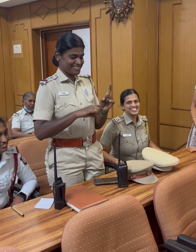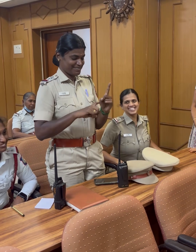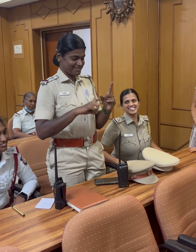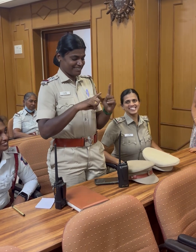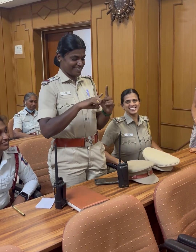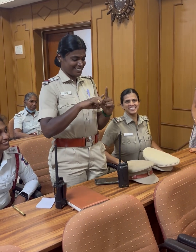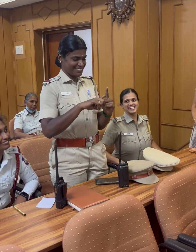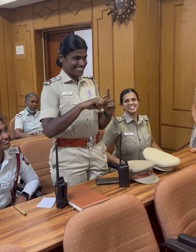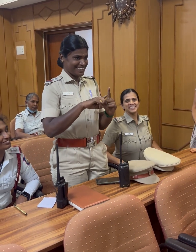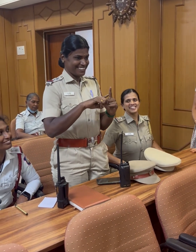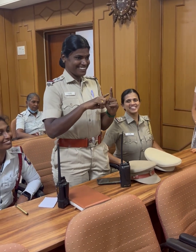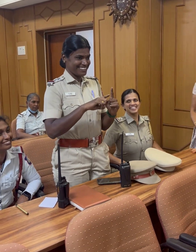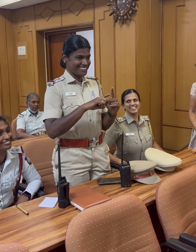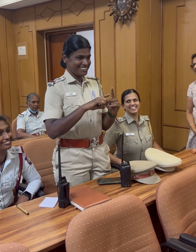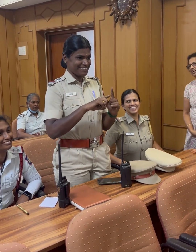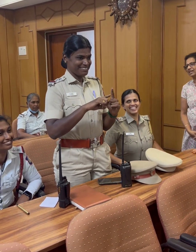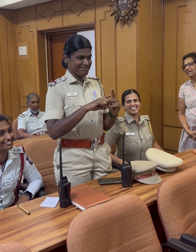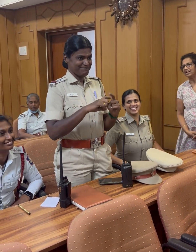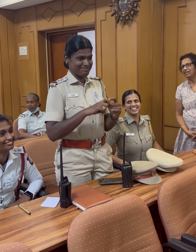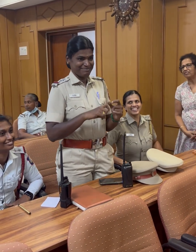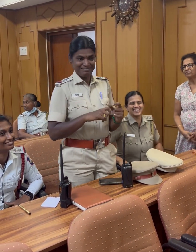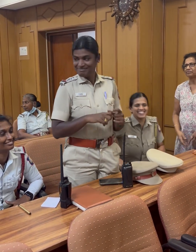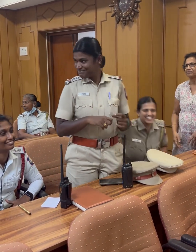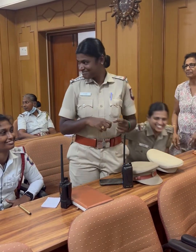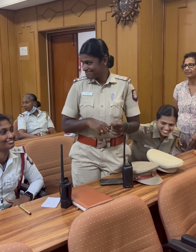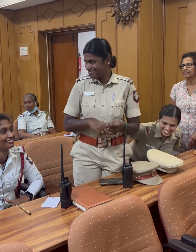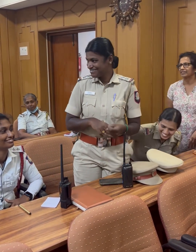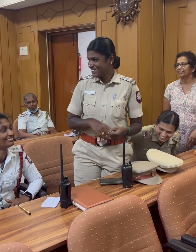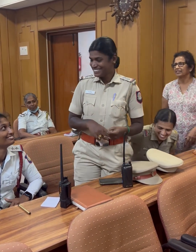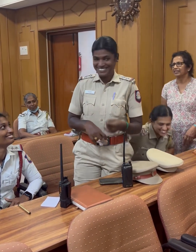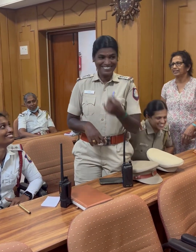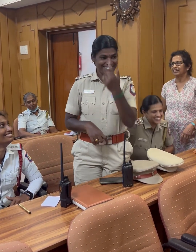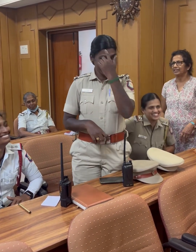இங்க தெரியணும். அங்க தெரியணுமா, பார்க்கணுமா அவங்க எல்லாம்?